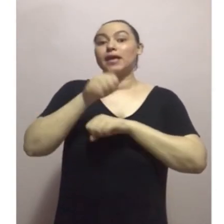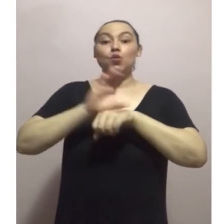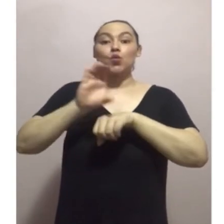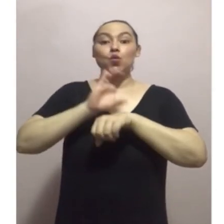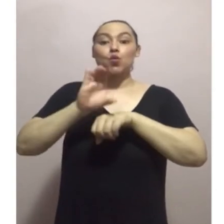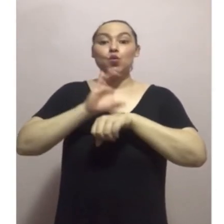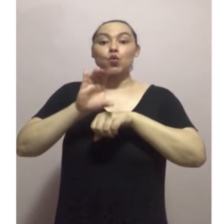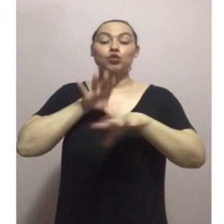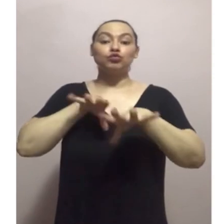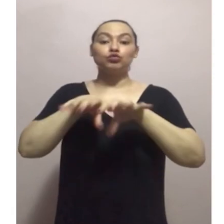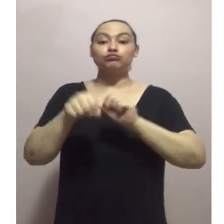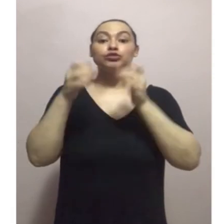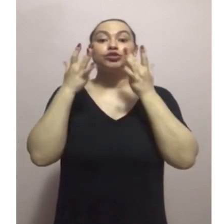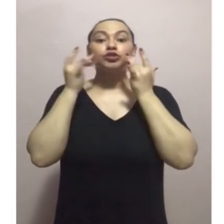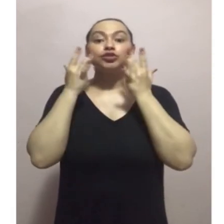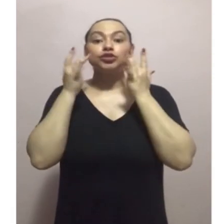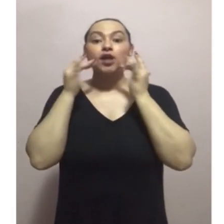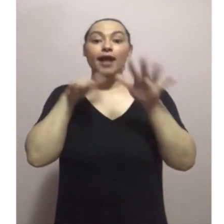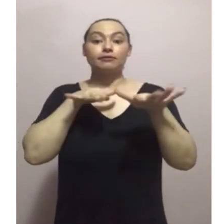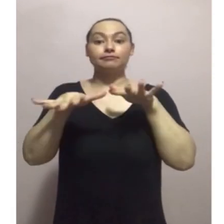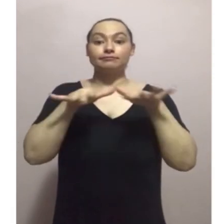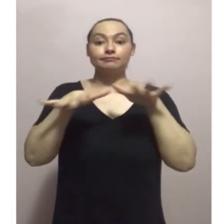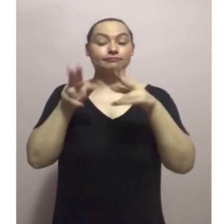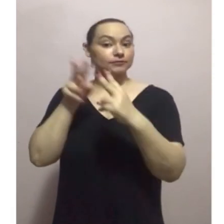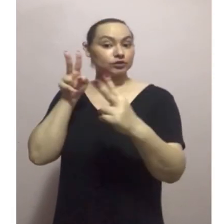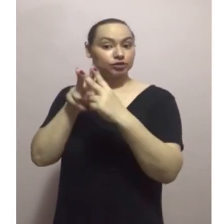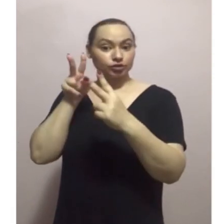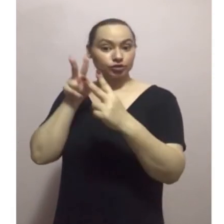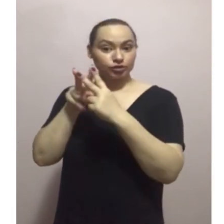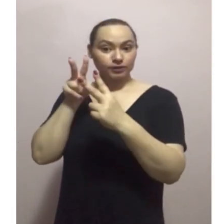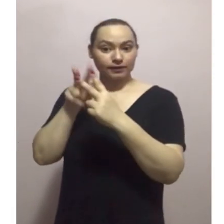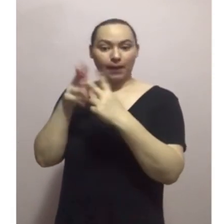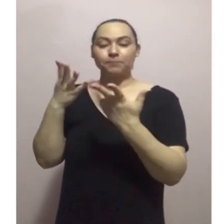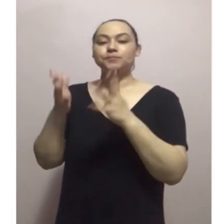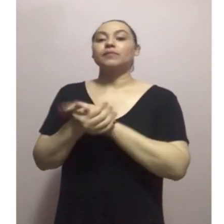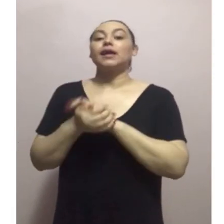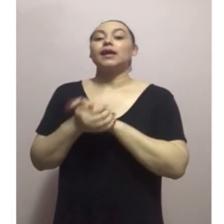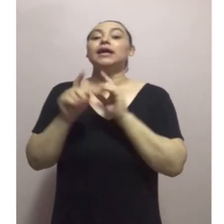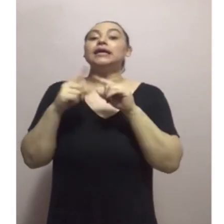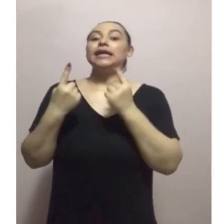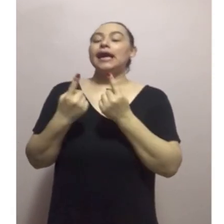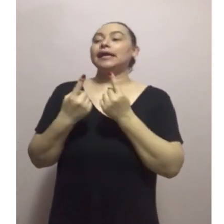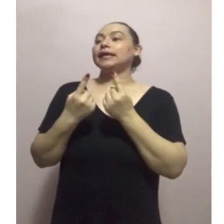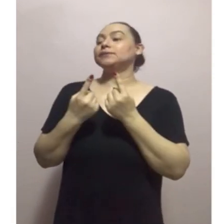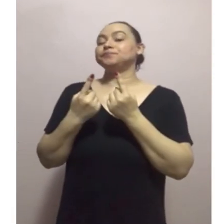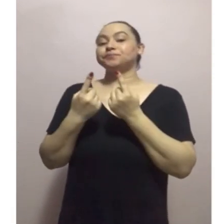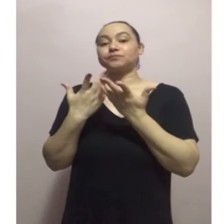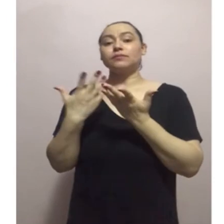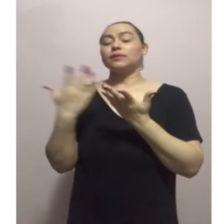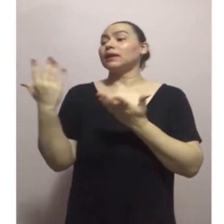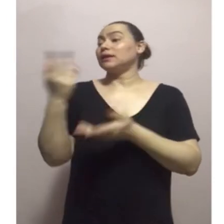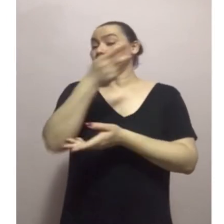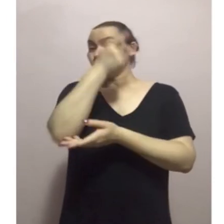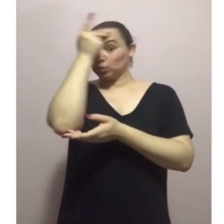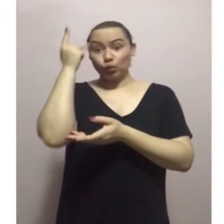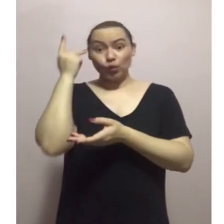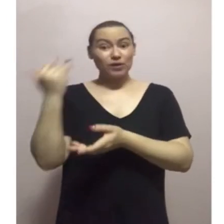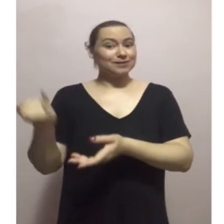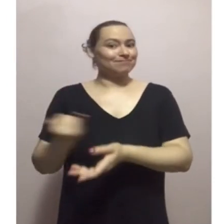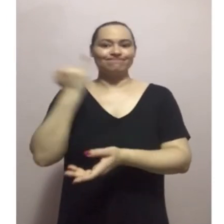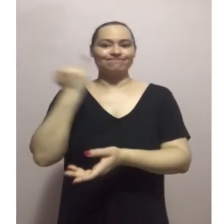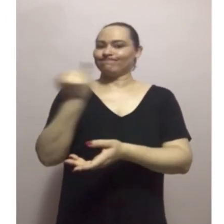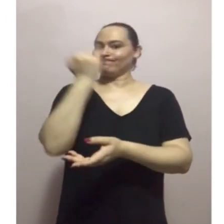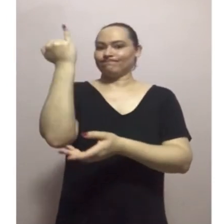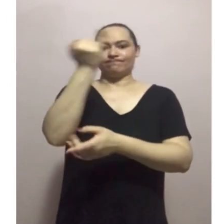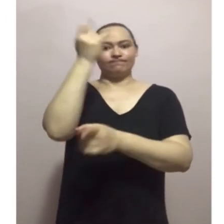de formação em teatro digital no país. E aí eu acho que de tanta aflição, os anjos me colocaram 2 pessoas importantíssimas